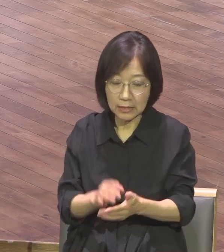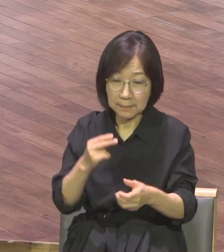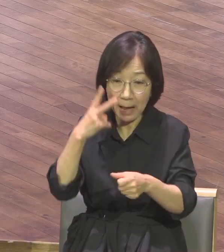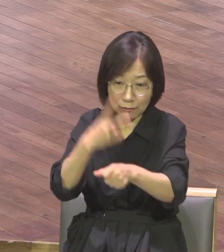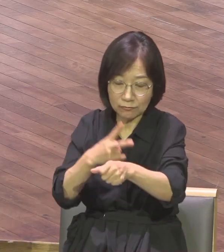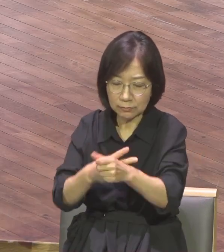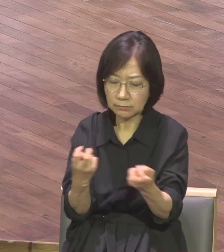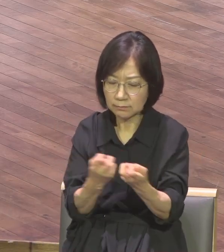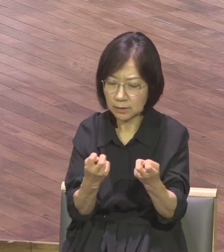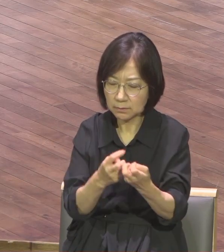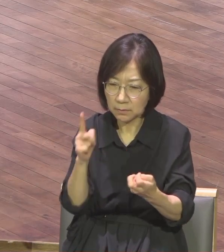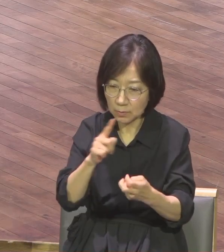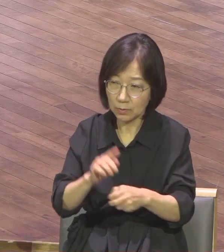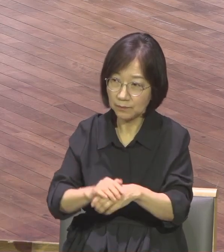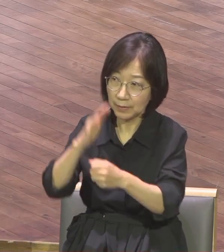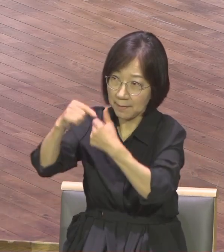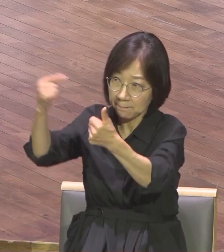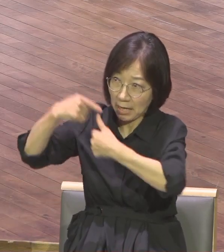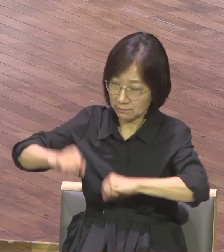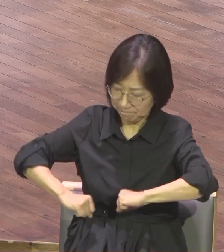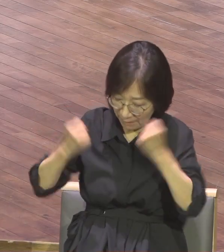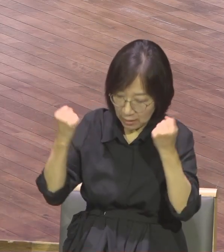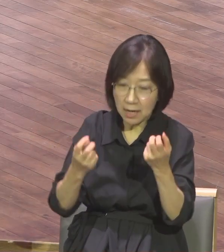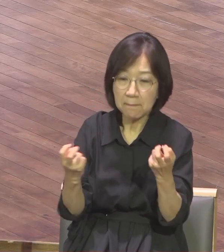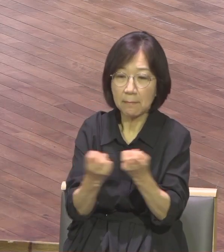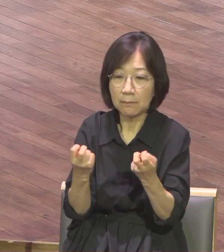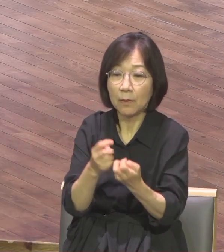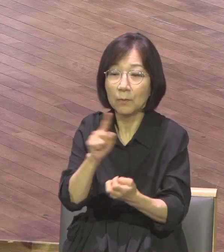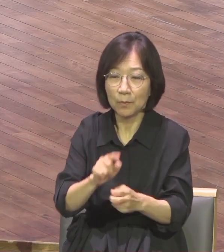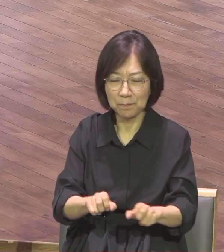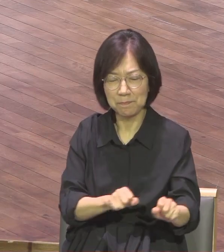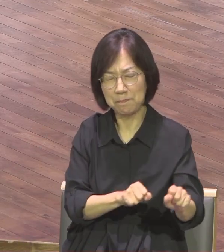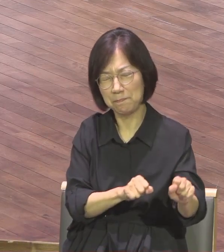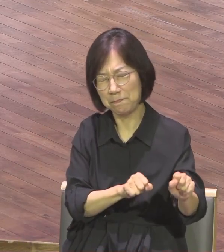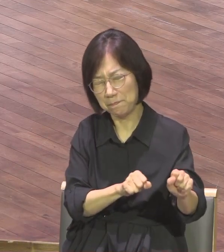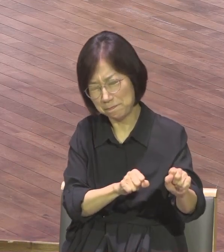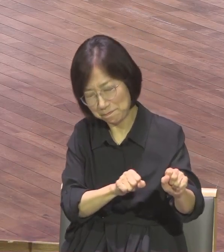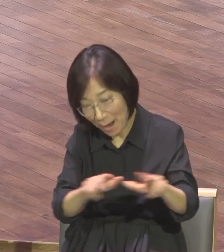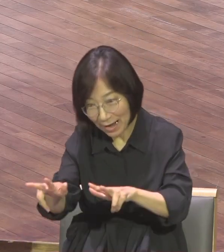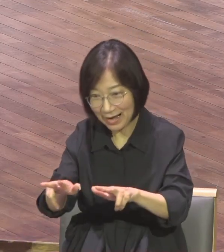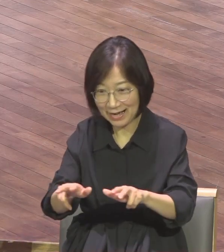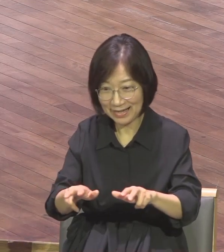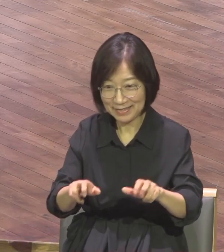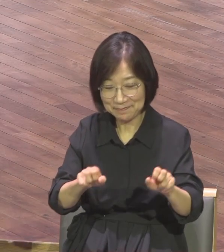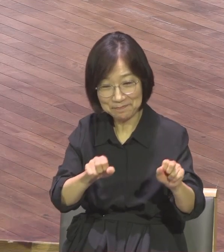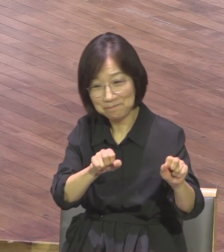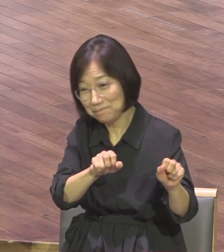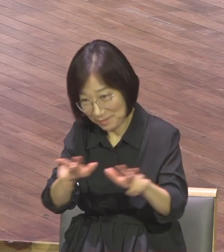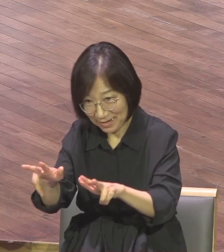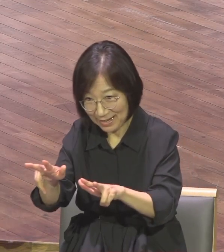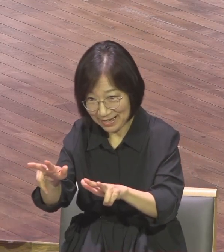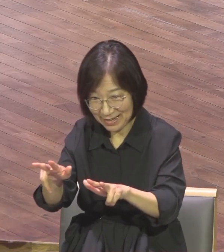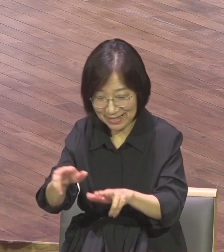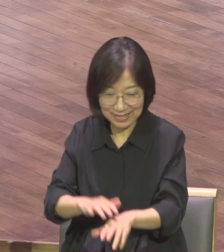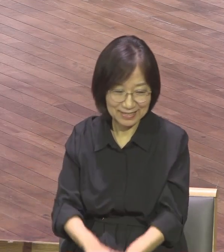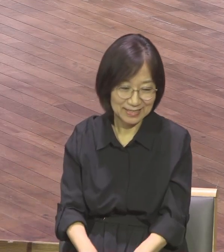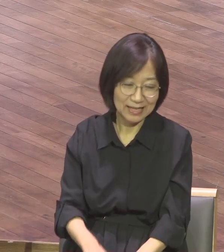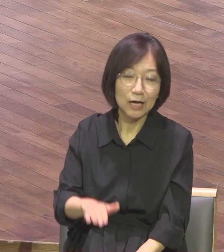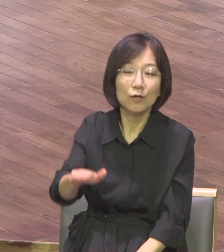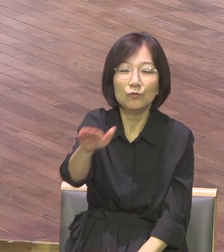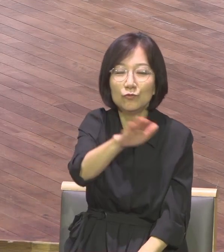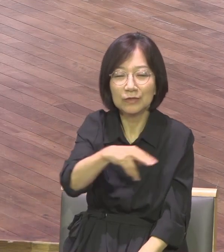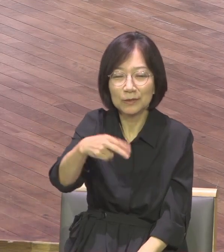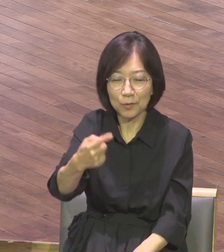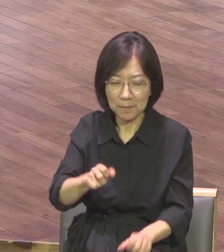적시로. 적시로. 내 인생의 변화와 신앙생활의 성장은 적시로냐 그렇지 않느냐에 따라서